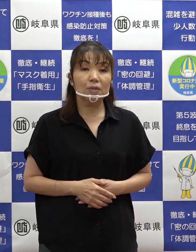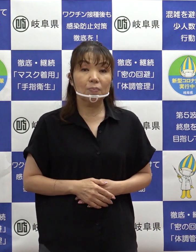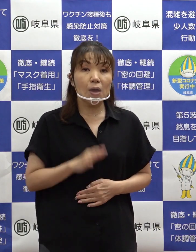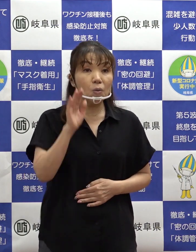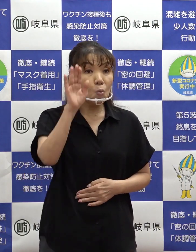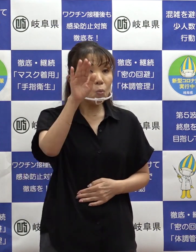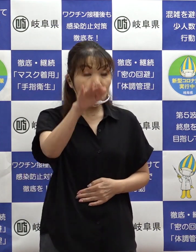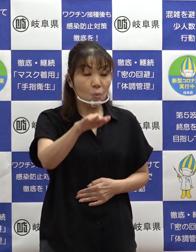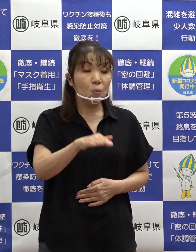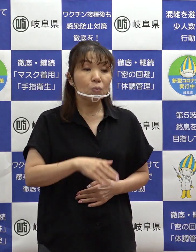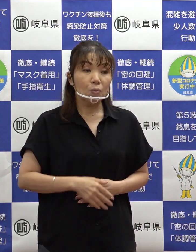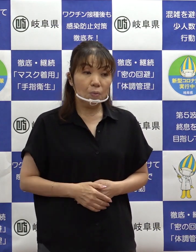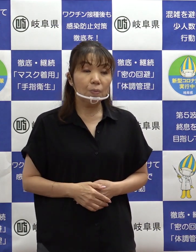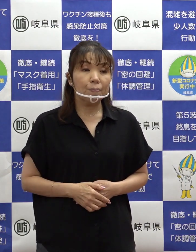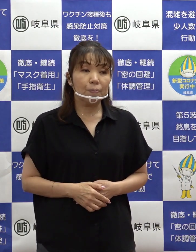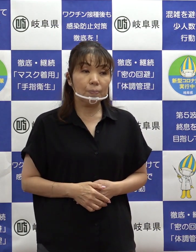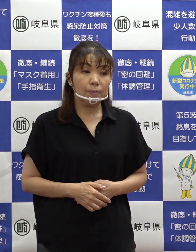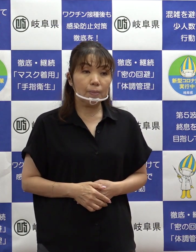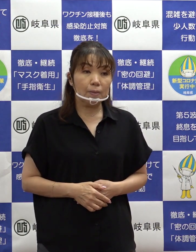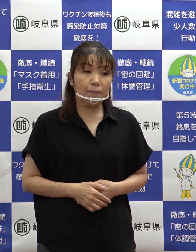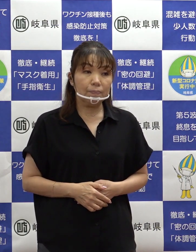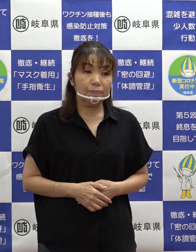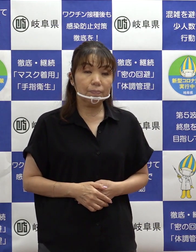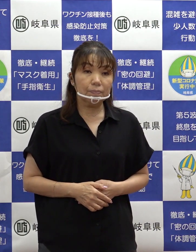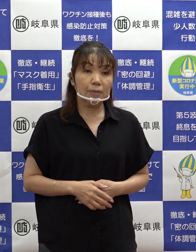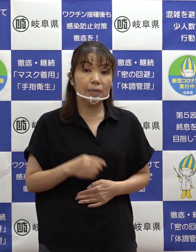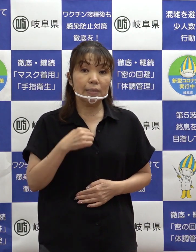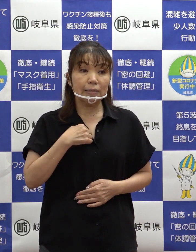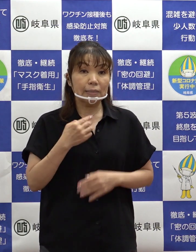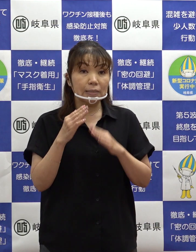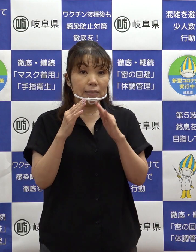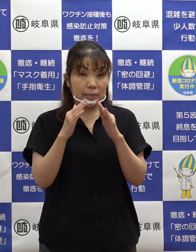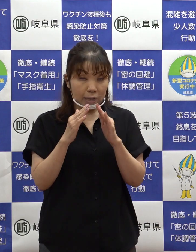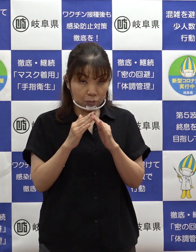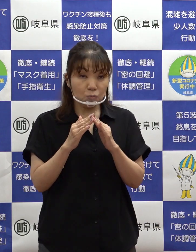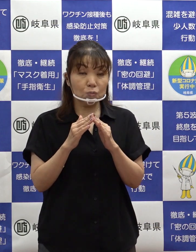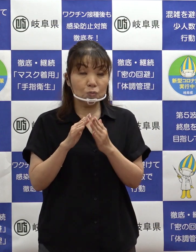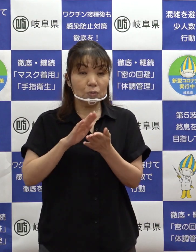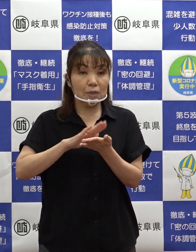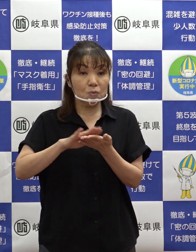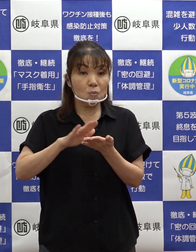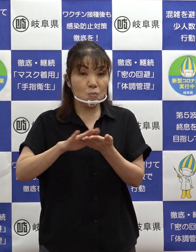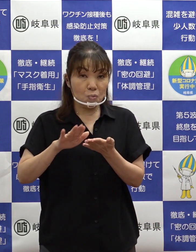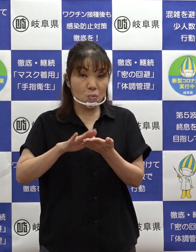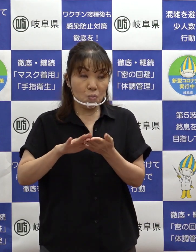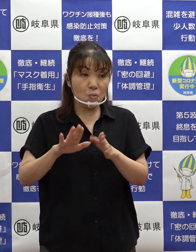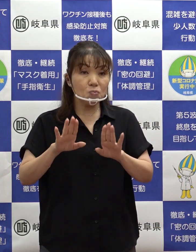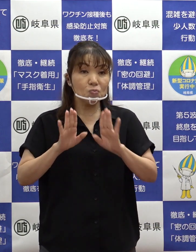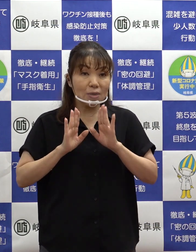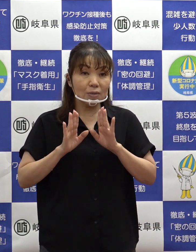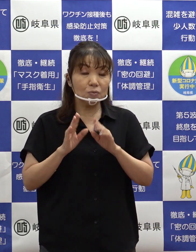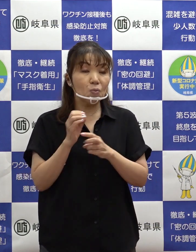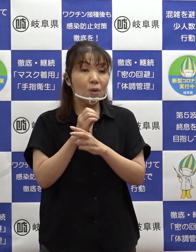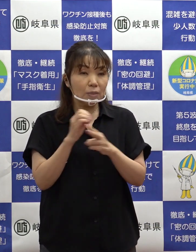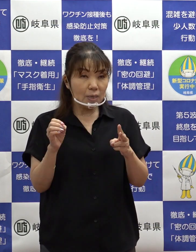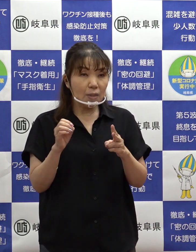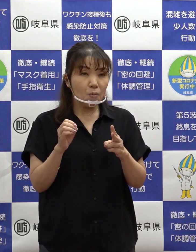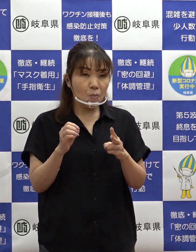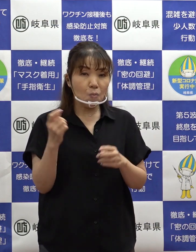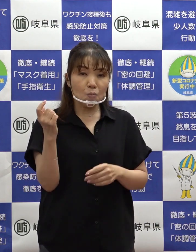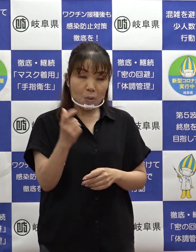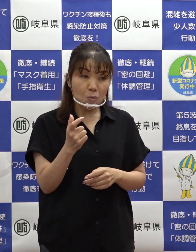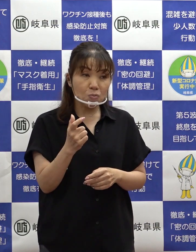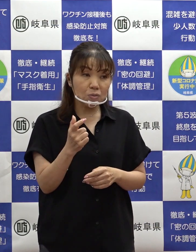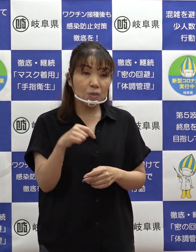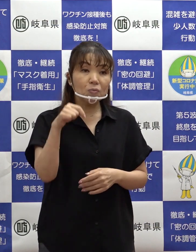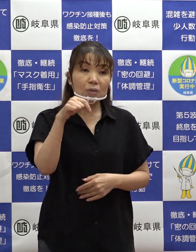後のですね、自宅療養者ゼロというのは堅持するという前提の中で、万が一というところの部分も、対策